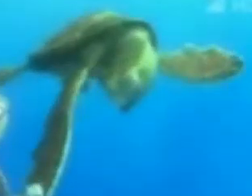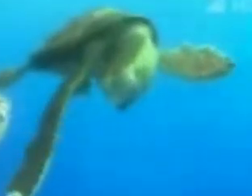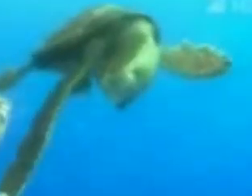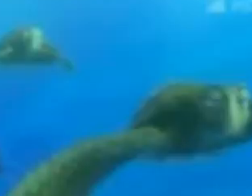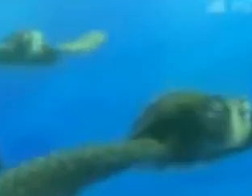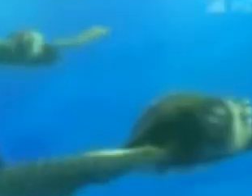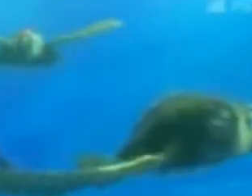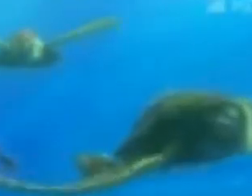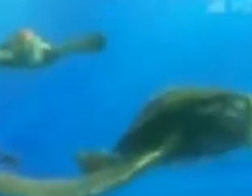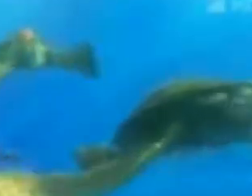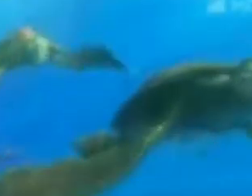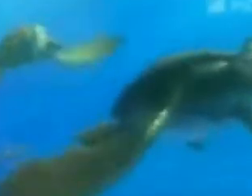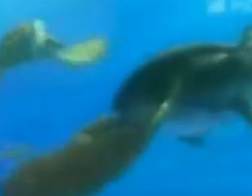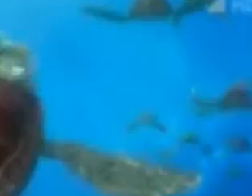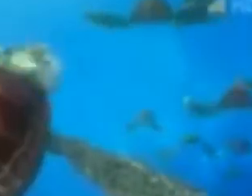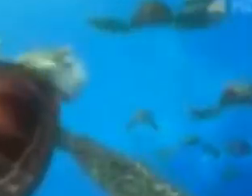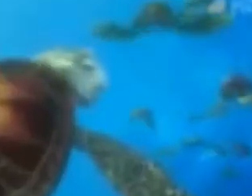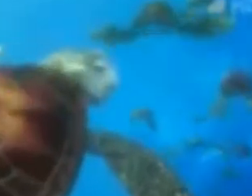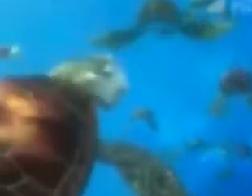Balançando!